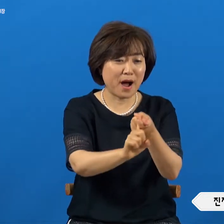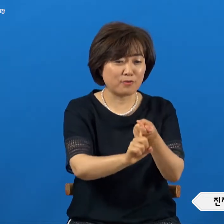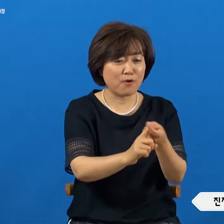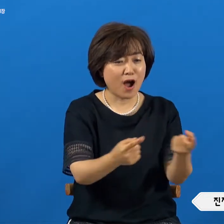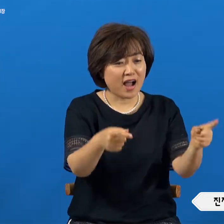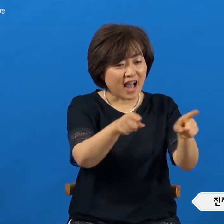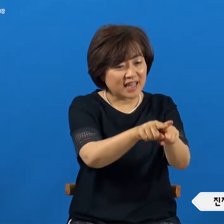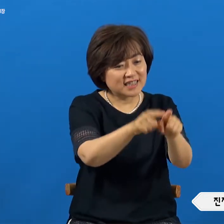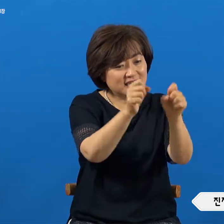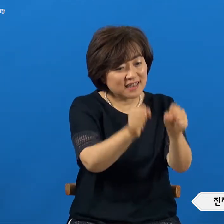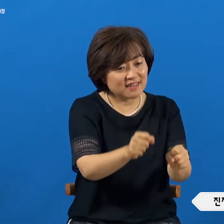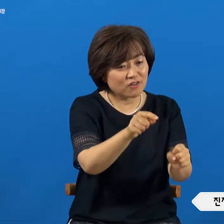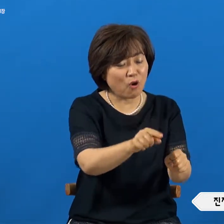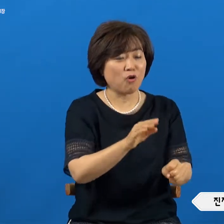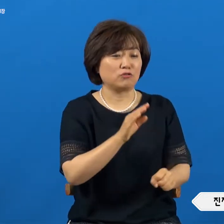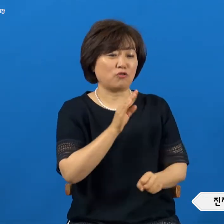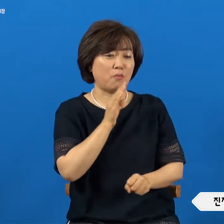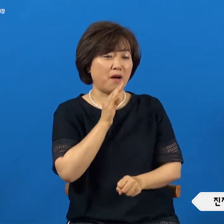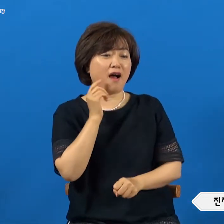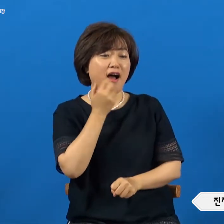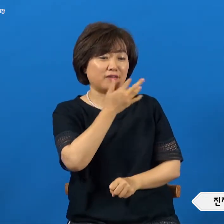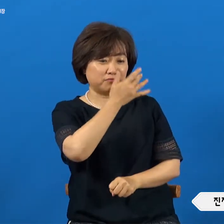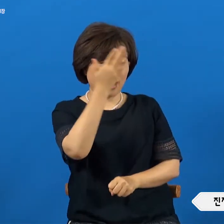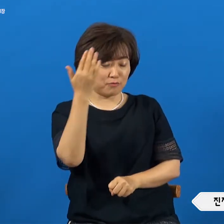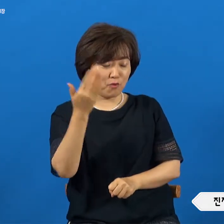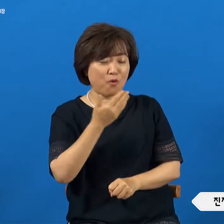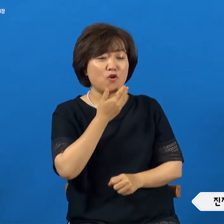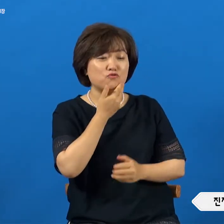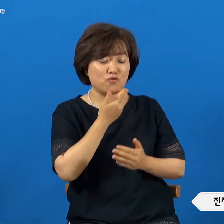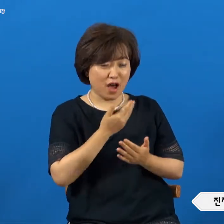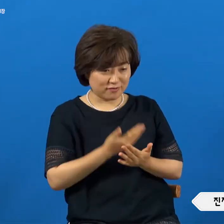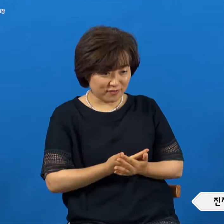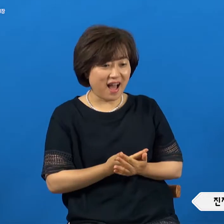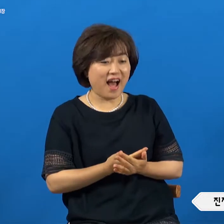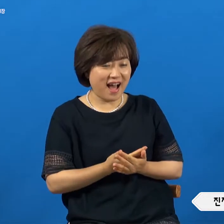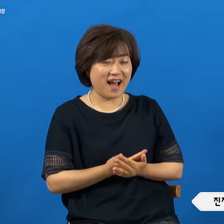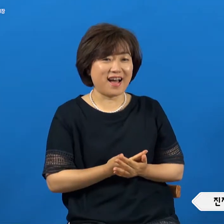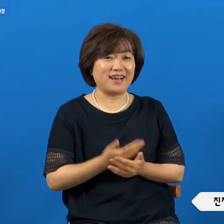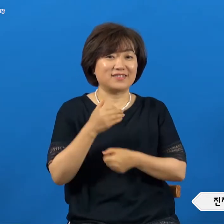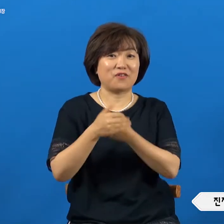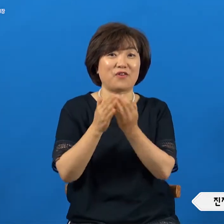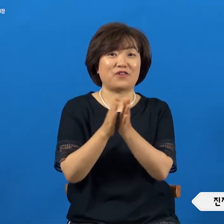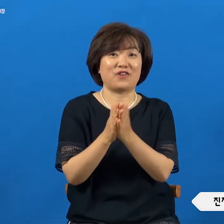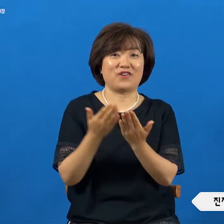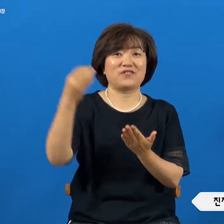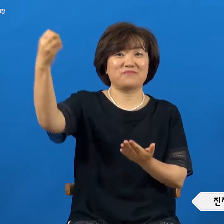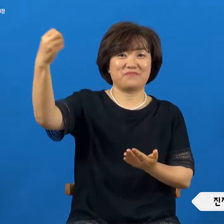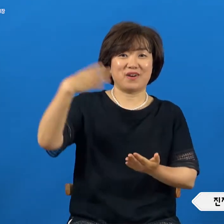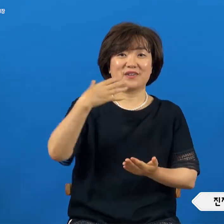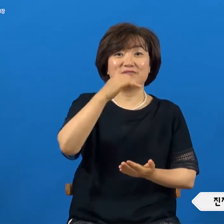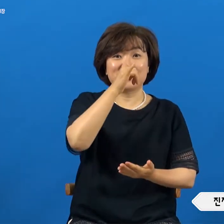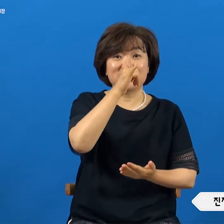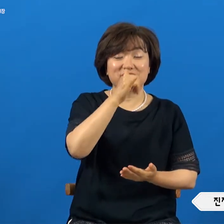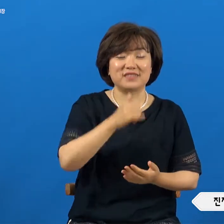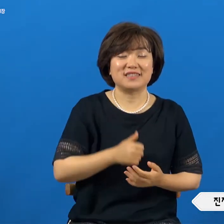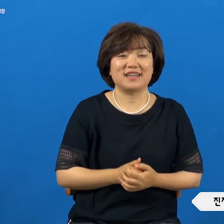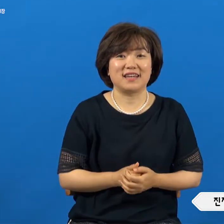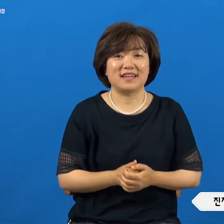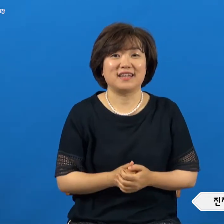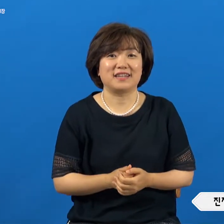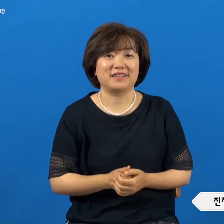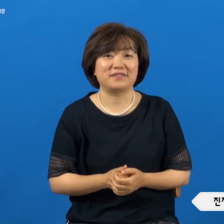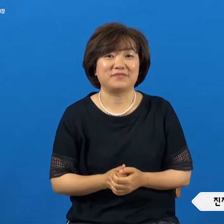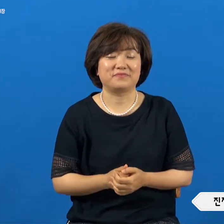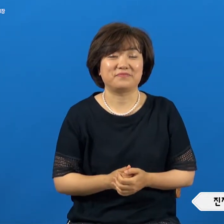함께함이 아름답고 귀하다라고 성경은 말씀하고 있음을 우리는 보게